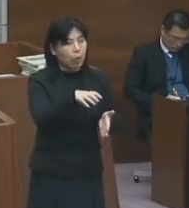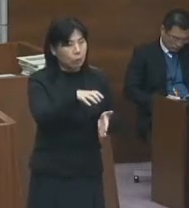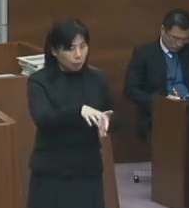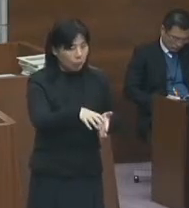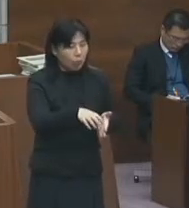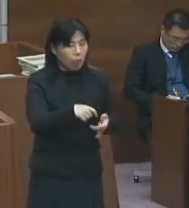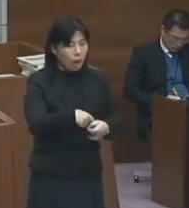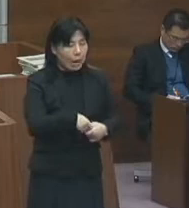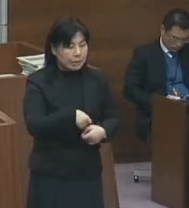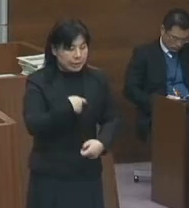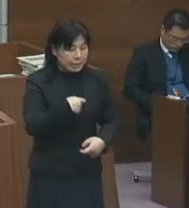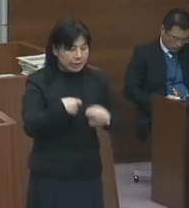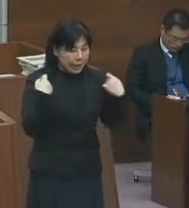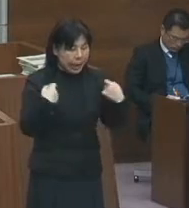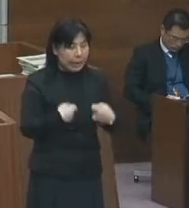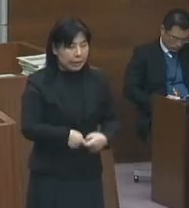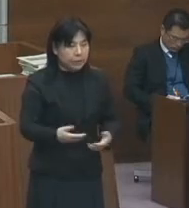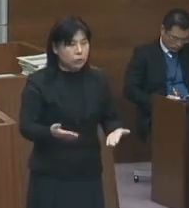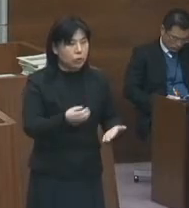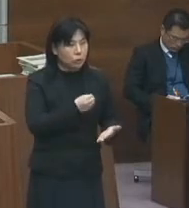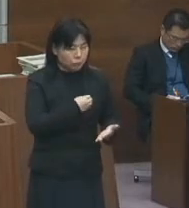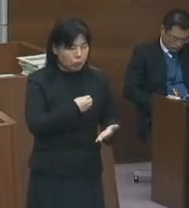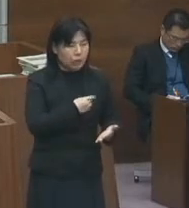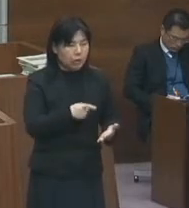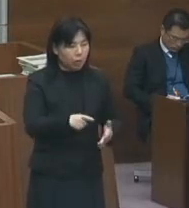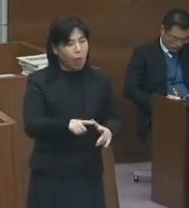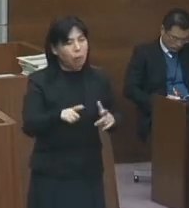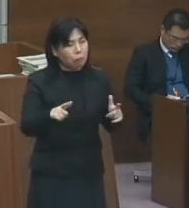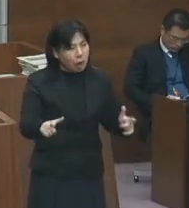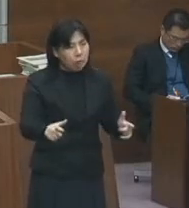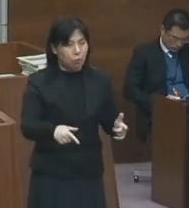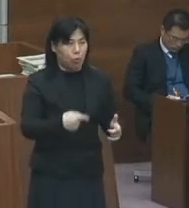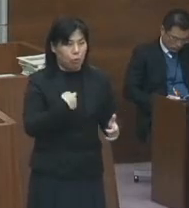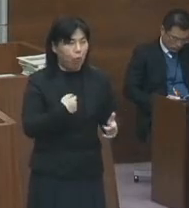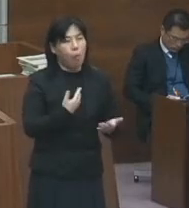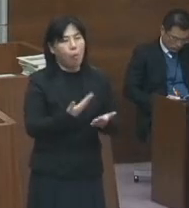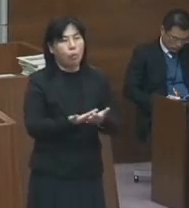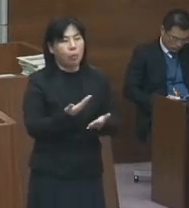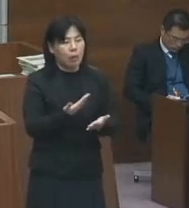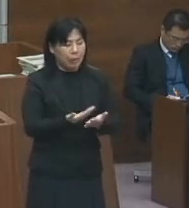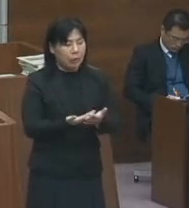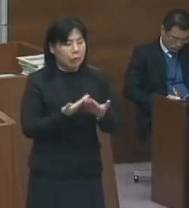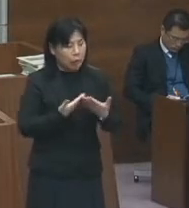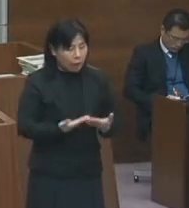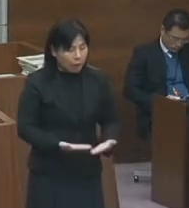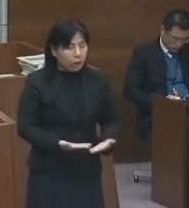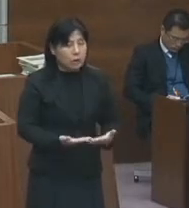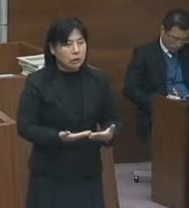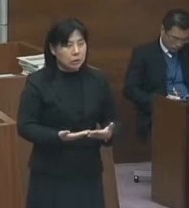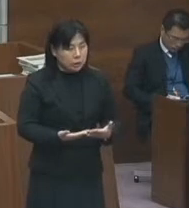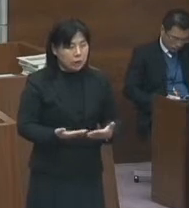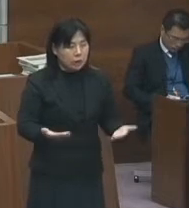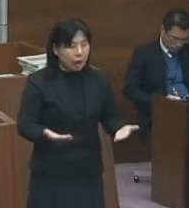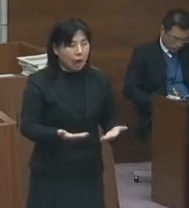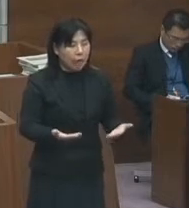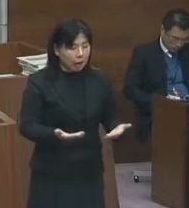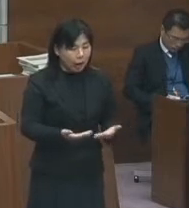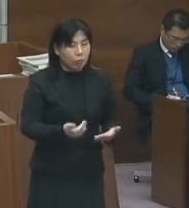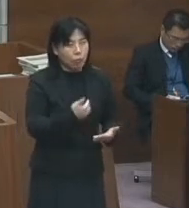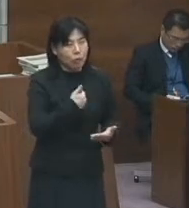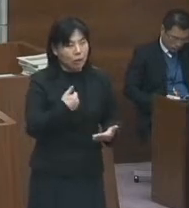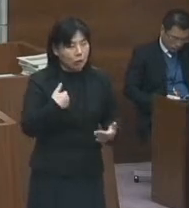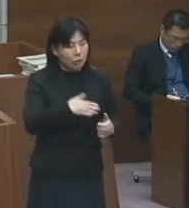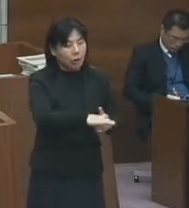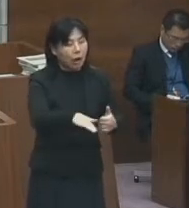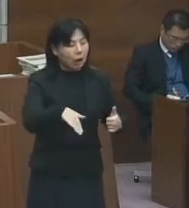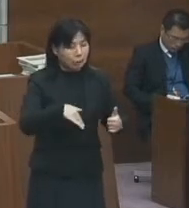正規職員を大幅に増やすことを求めます。安心して働くことができる環境づくりこそが、保育士確